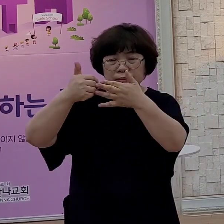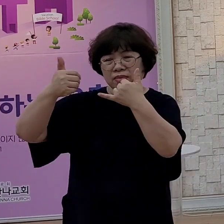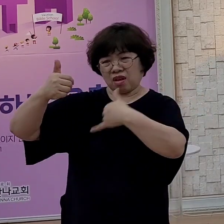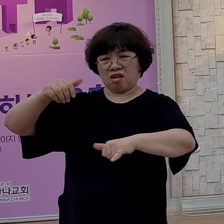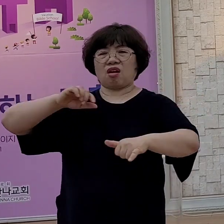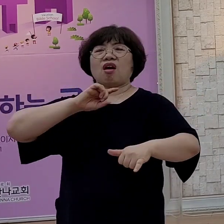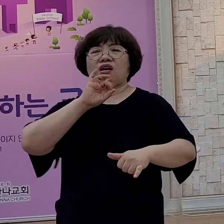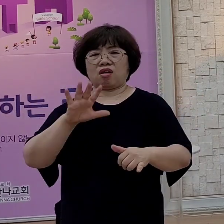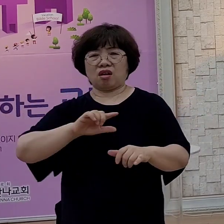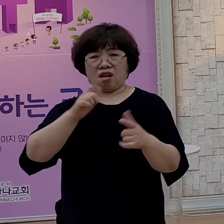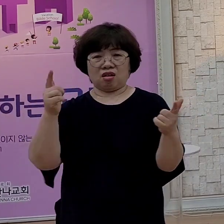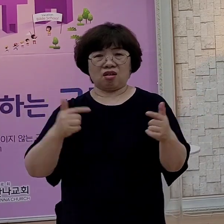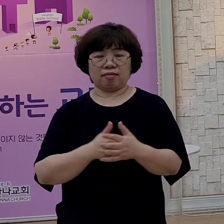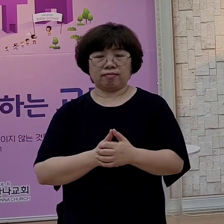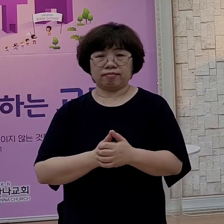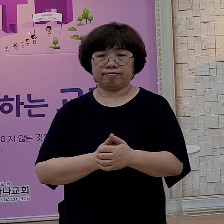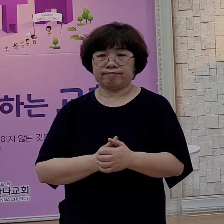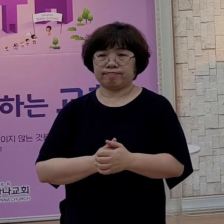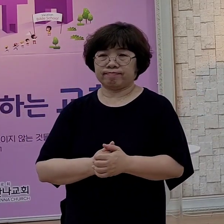자녀가 아니랍니다.